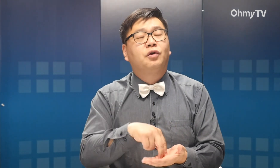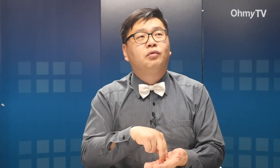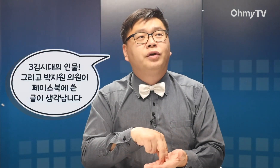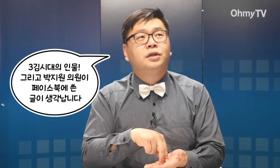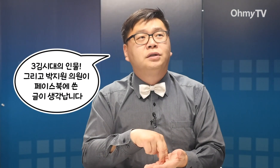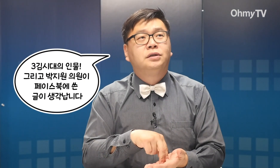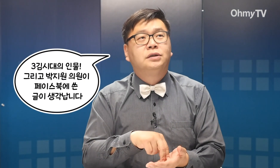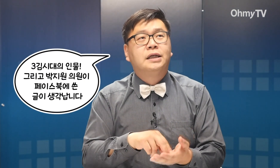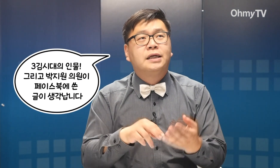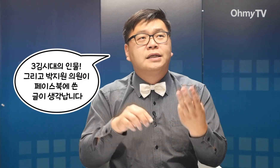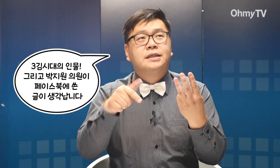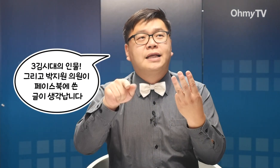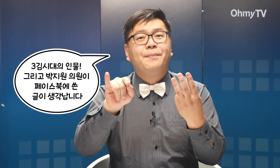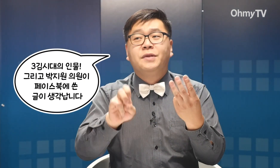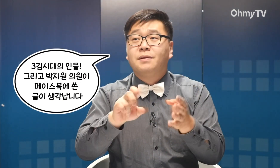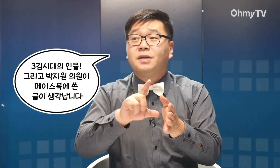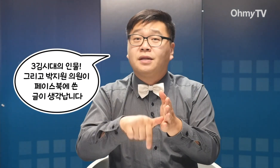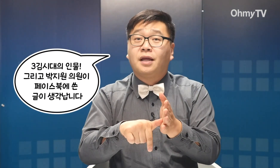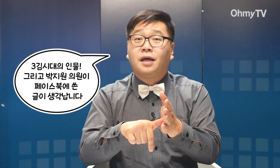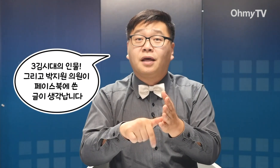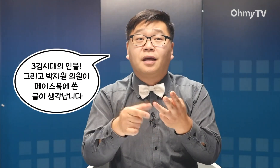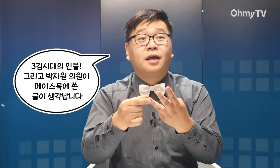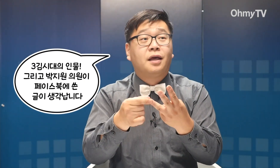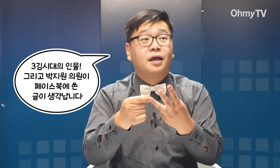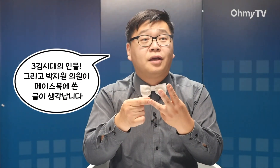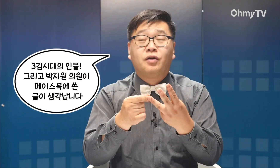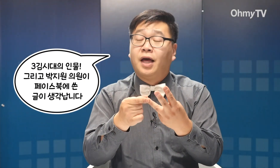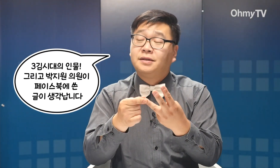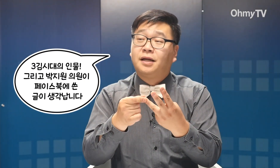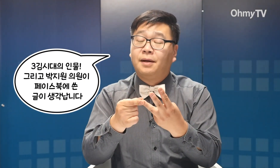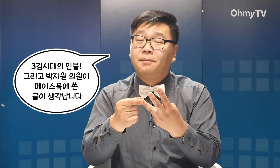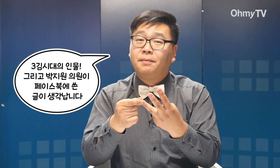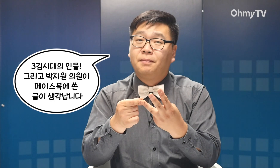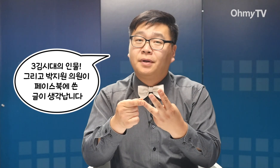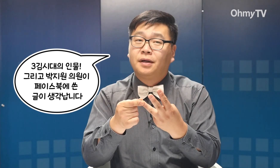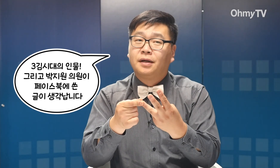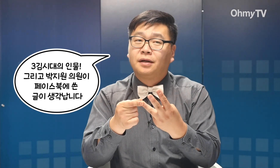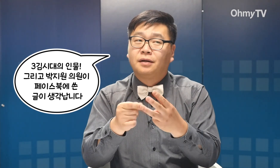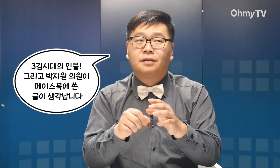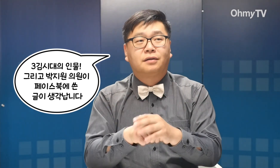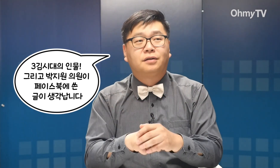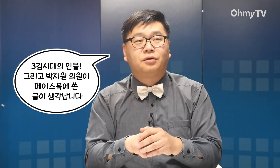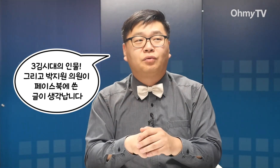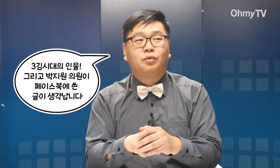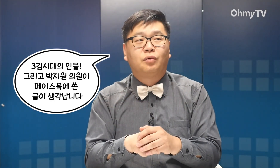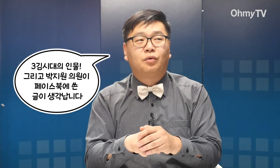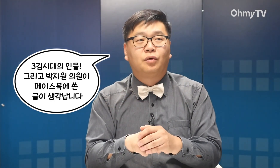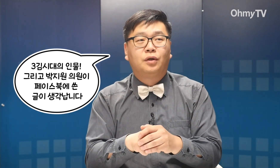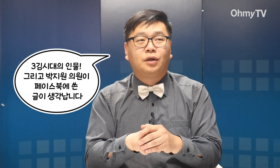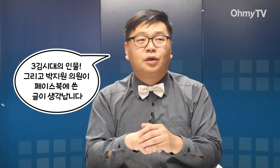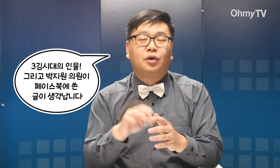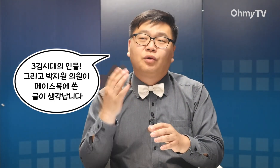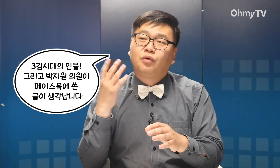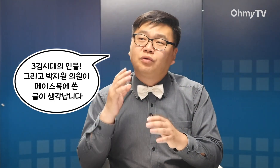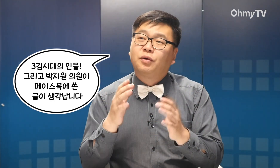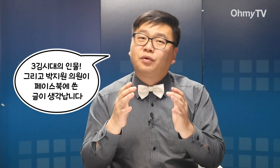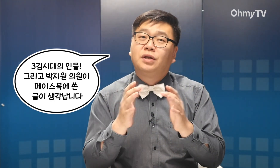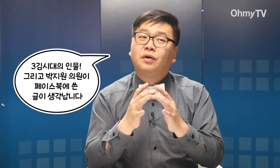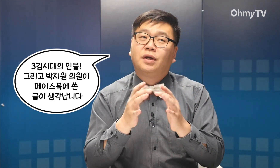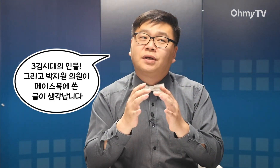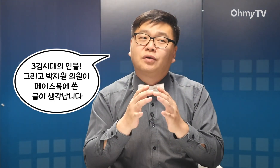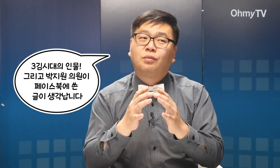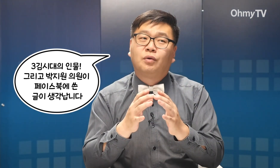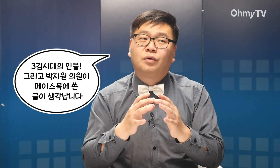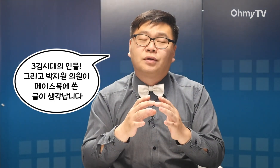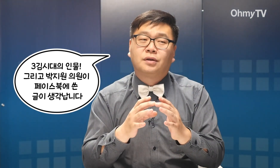저 같은 경우에는 삼김 시대의 한 사람, 그리고 요즘에